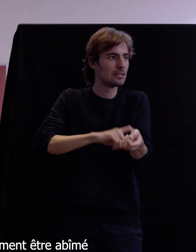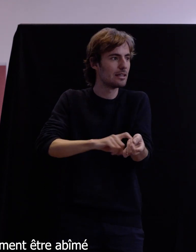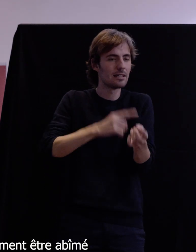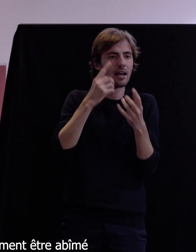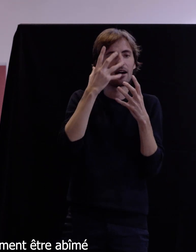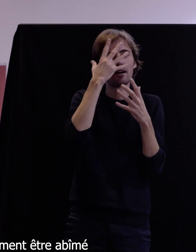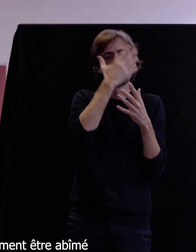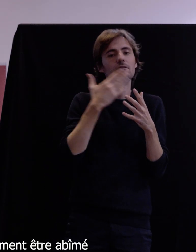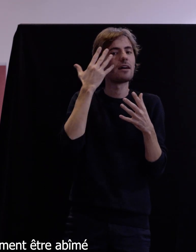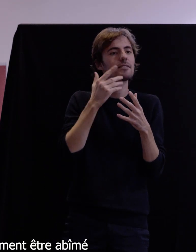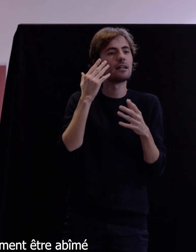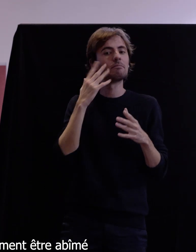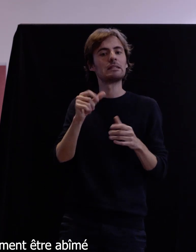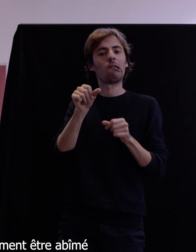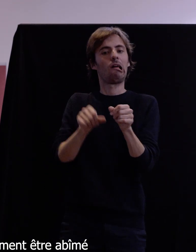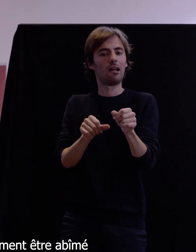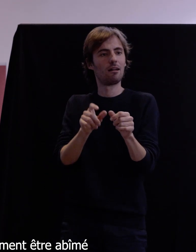être abîmé au cours de la chirurgie.